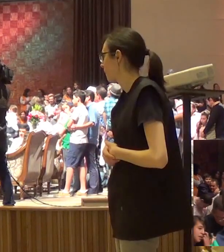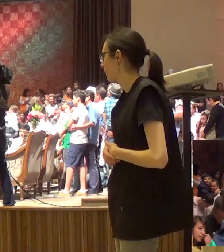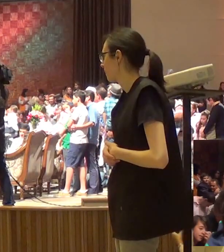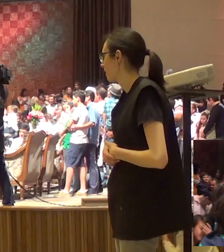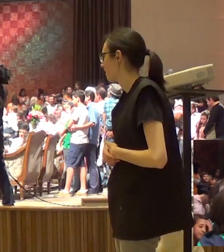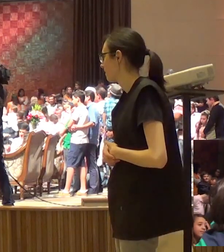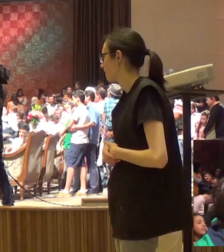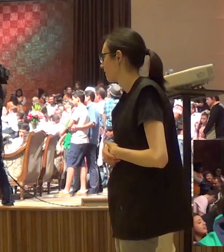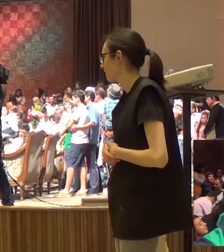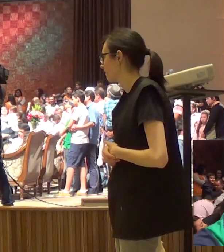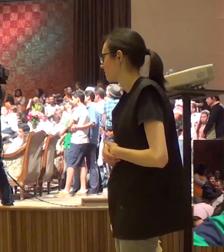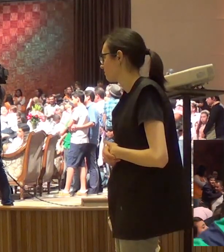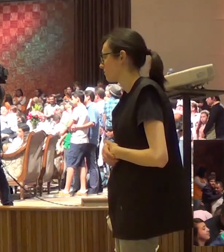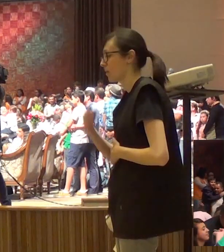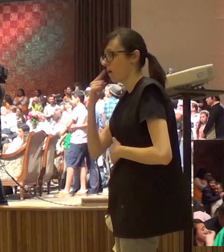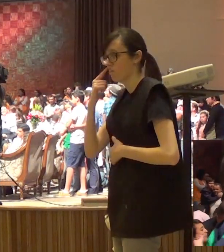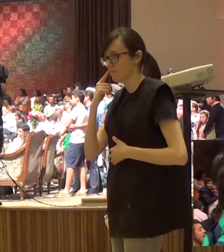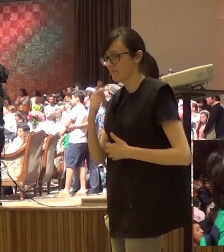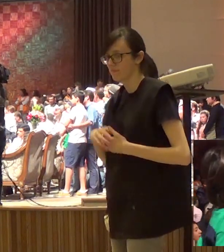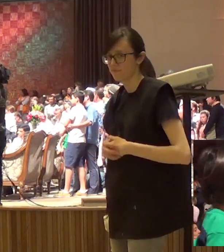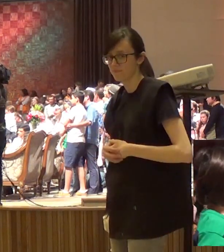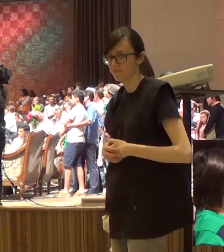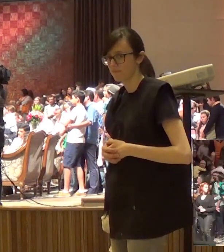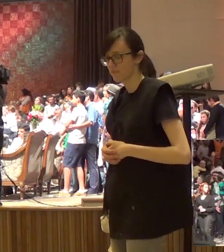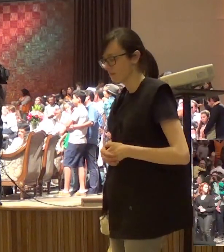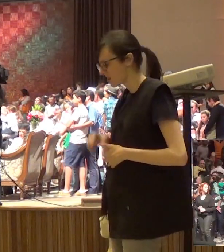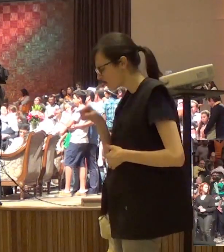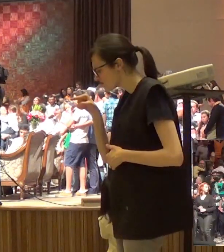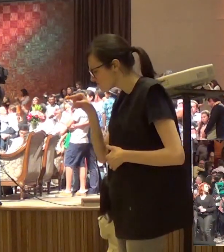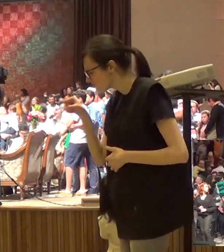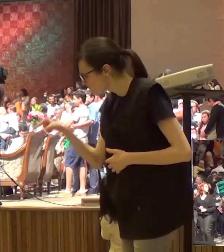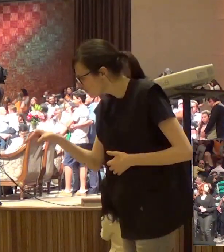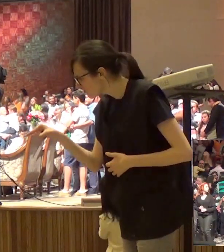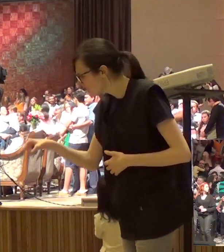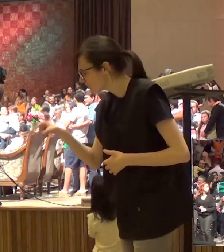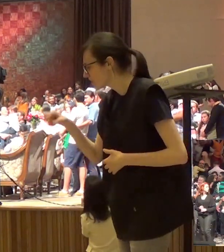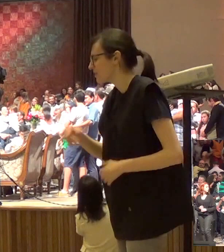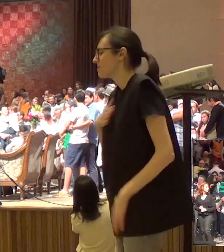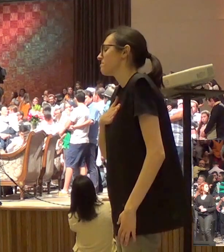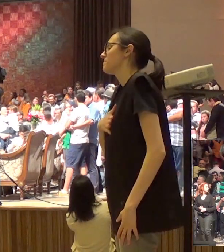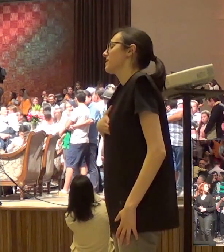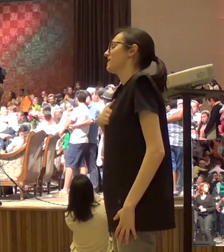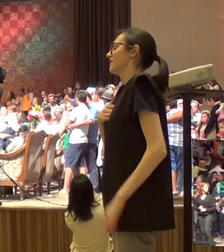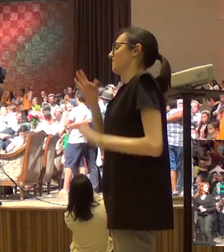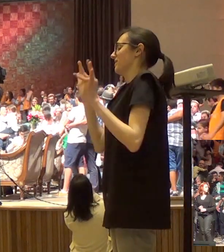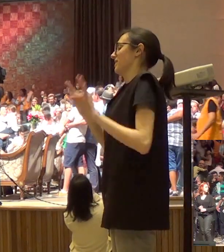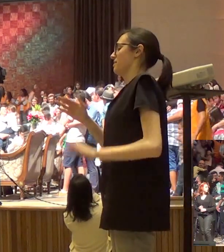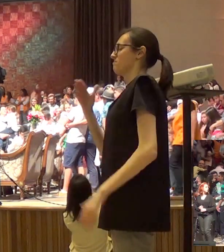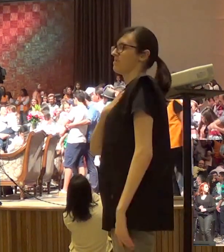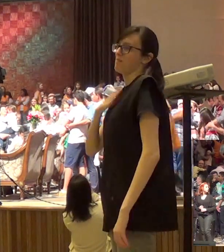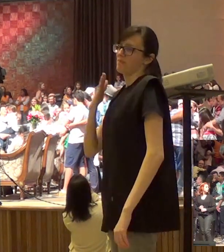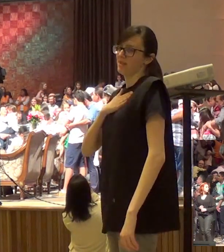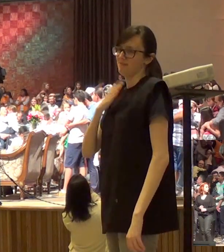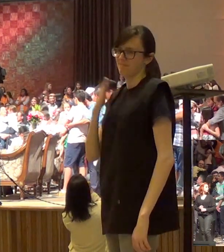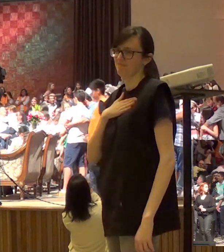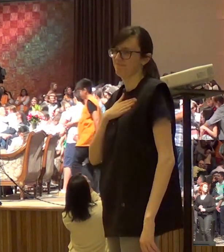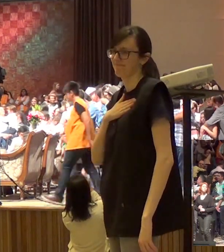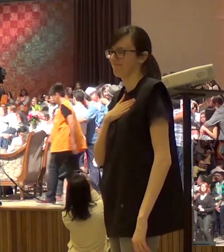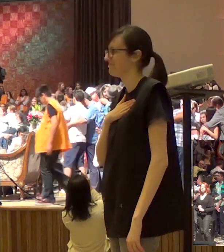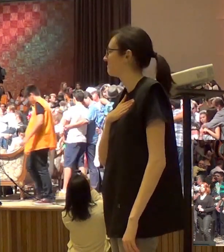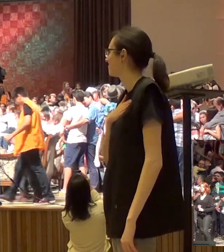Vamos falar assim, pais, você é motivo de prazer e alegria pra mim. Fala isso pro seu filho.